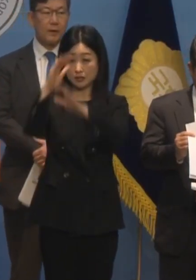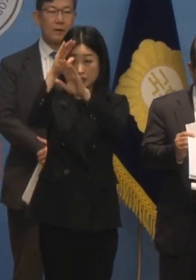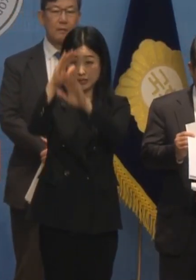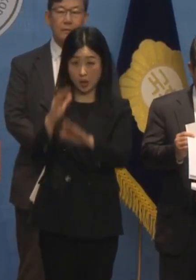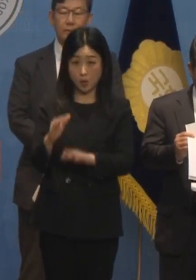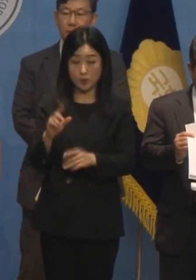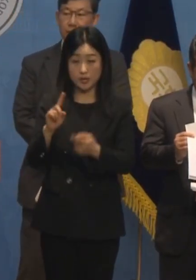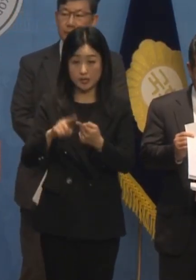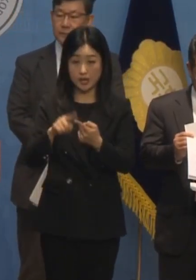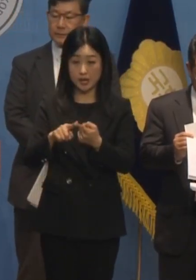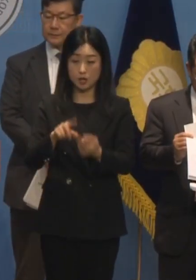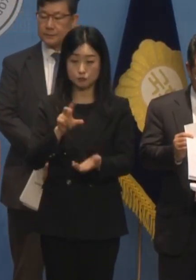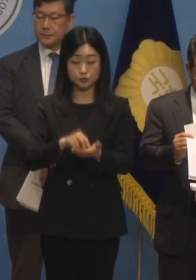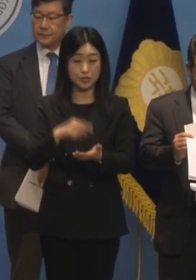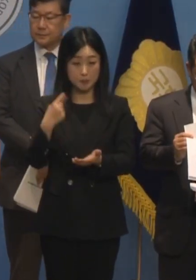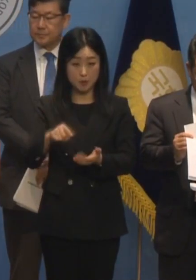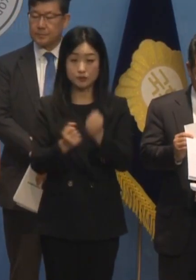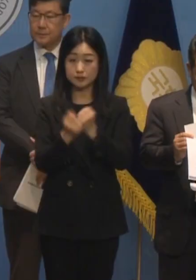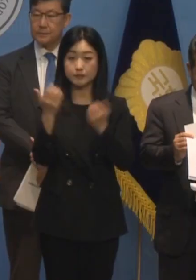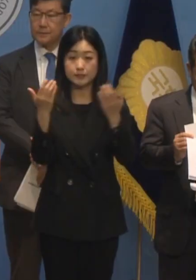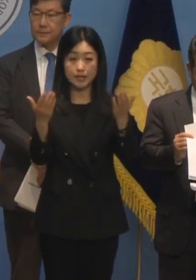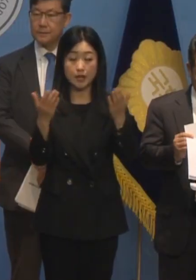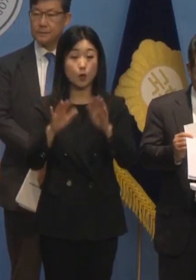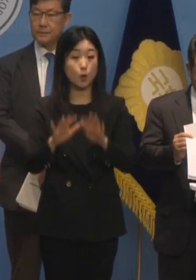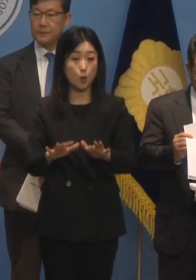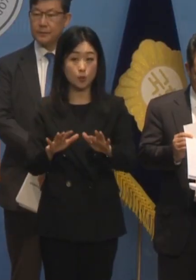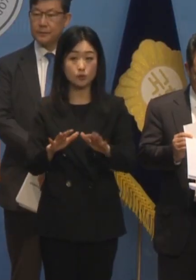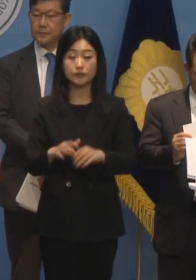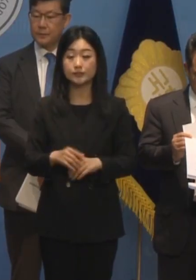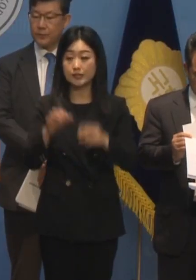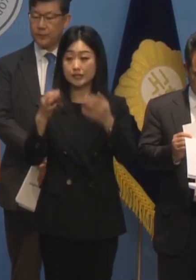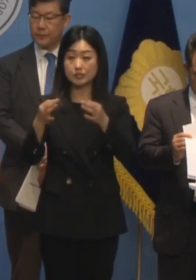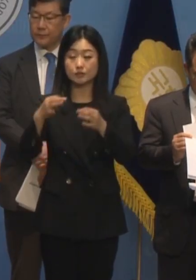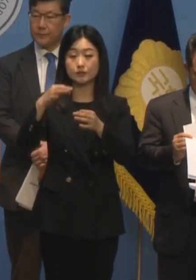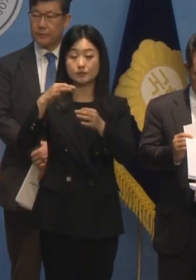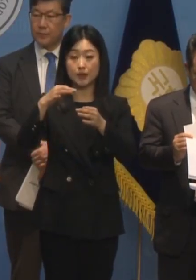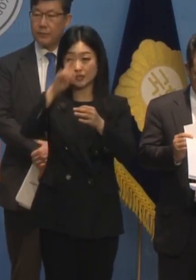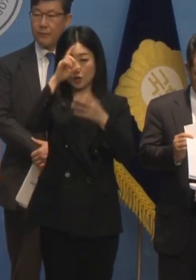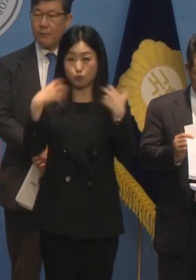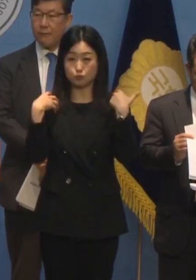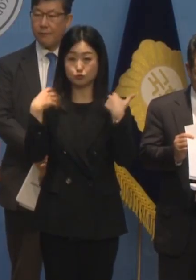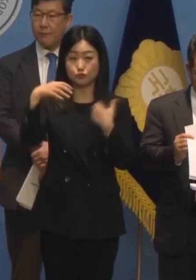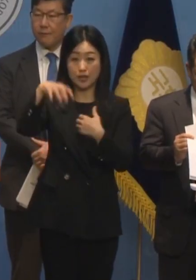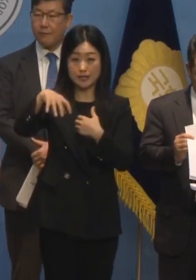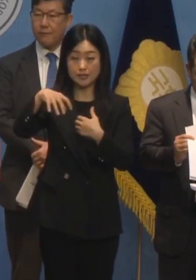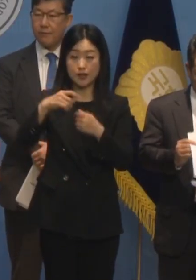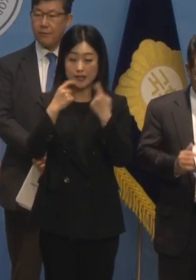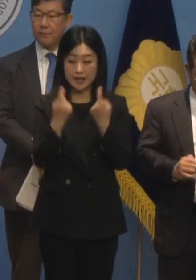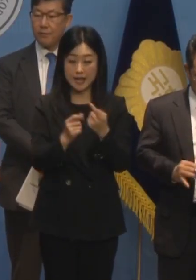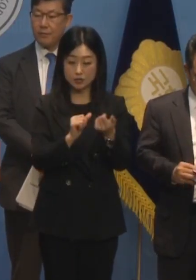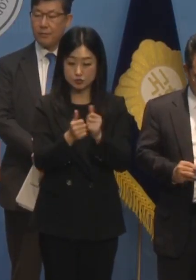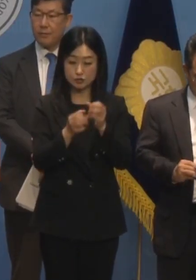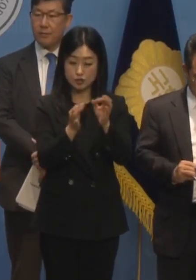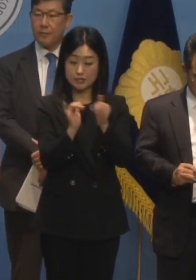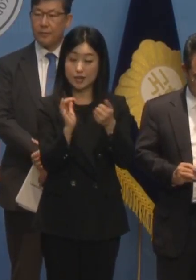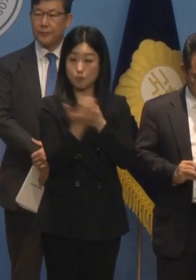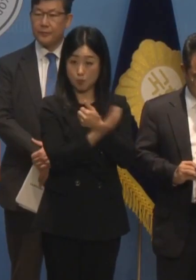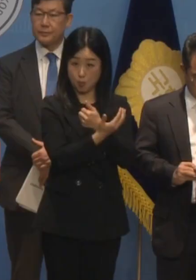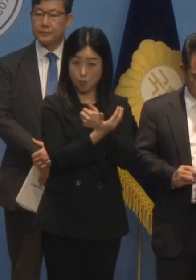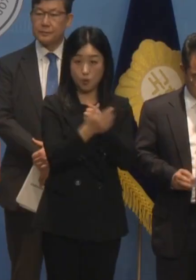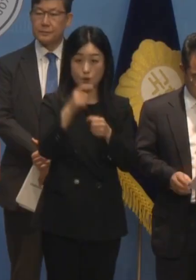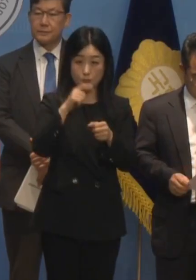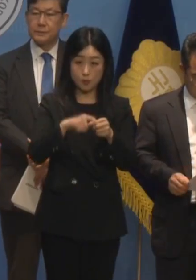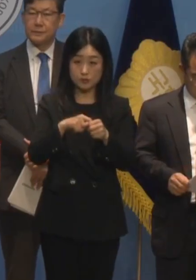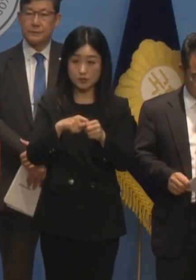기자회견문을 낭독하도록 하겠습니다. 오늘 금융당국이 소액주주 보호를 명분으로 자본시장법 개정안을